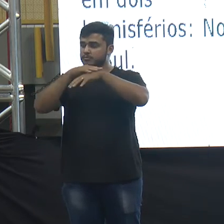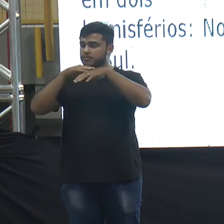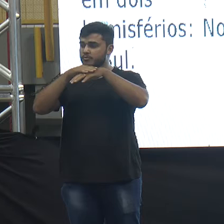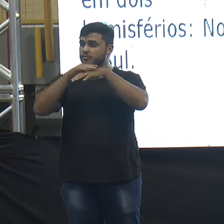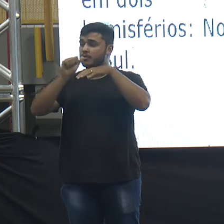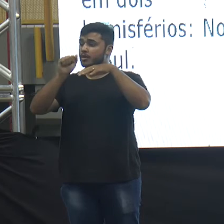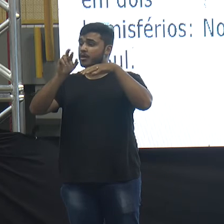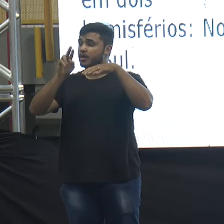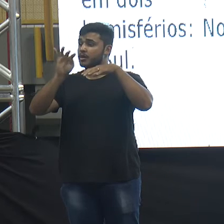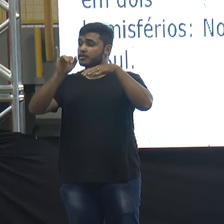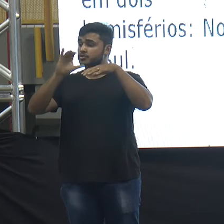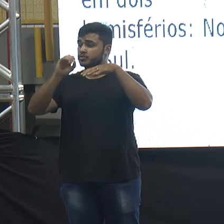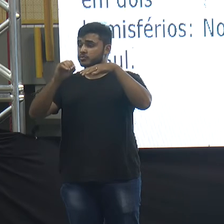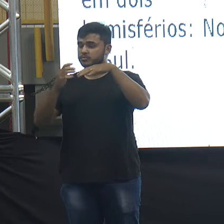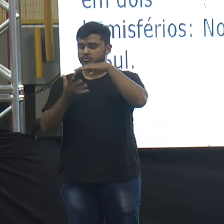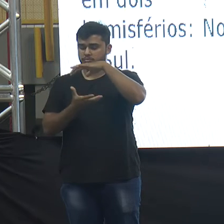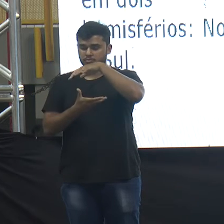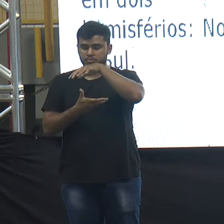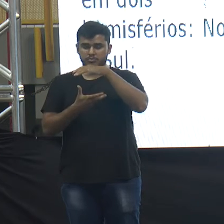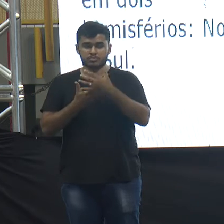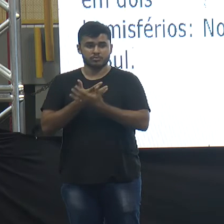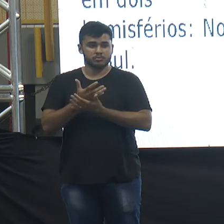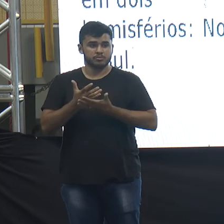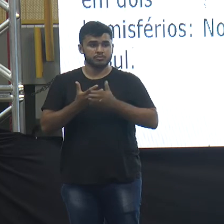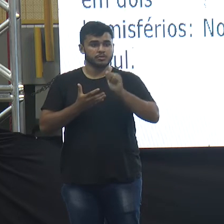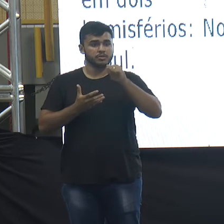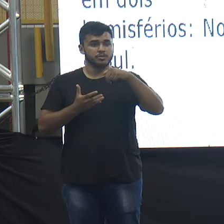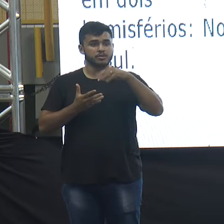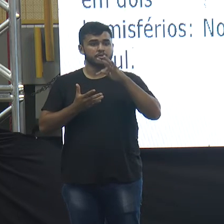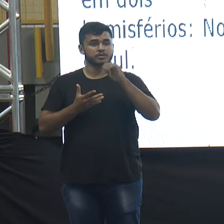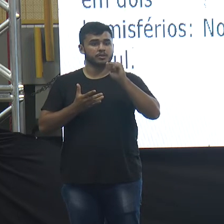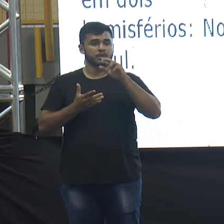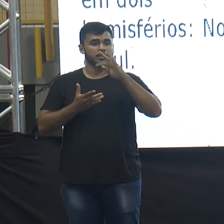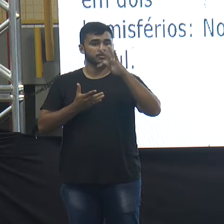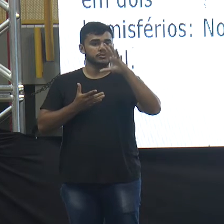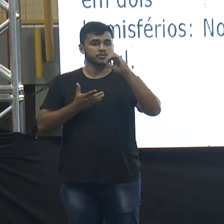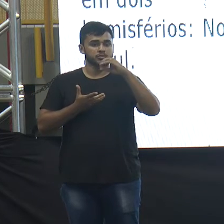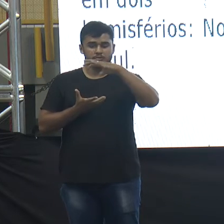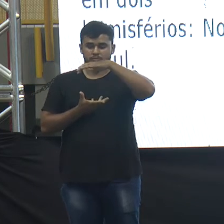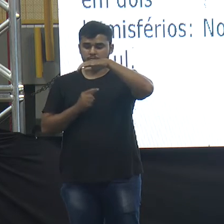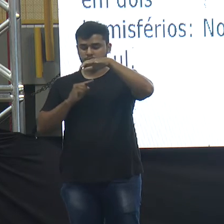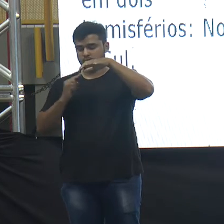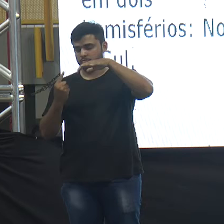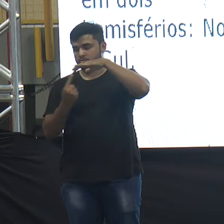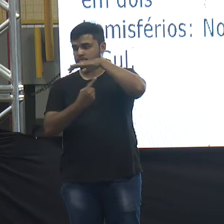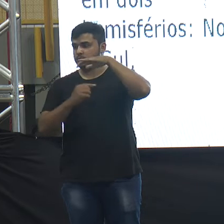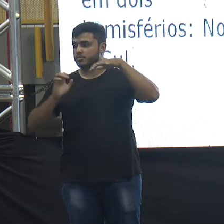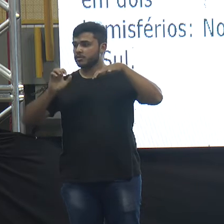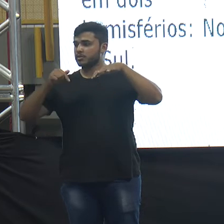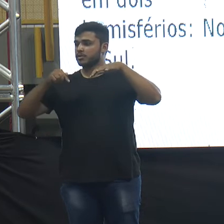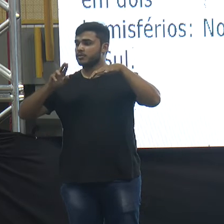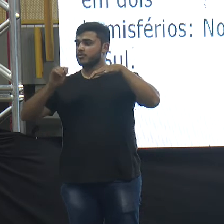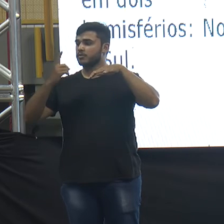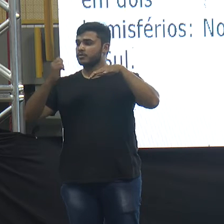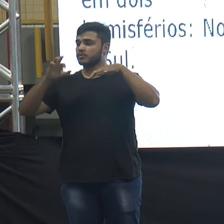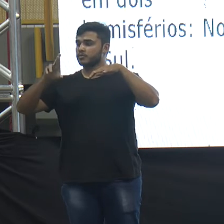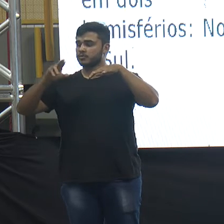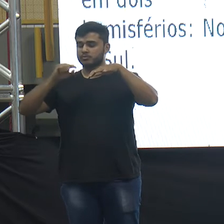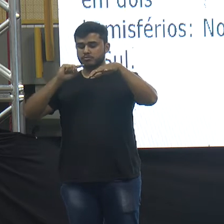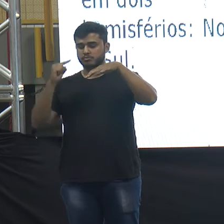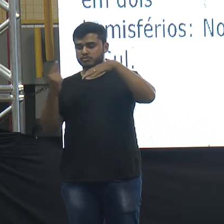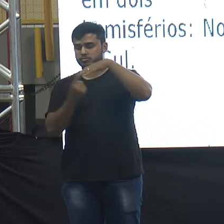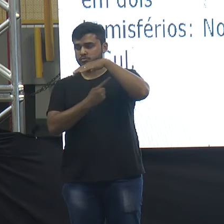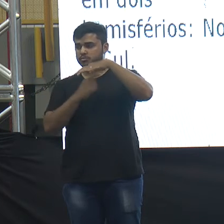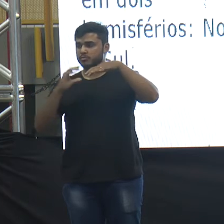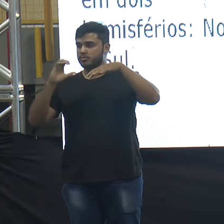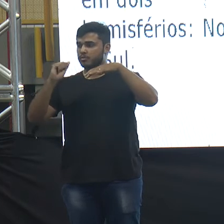Equador. Só isso. Lembrando que se você achar que tem que memorizar alguma coisa, você vai memorizar só